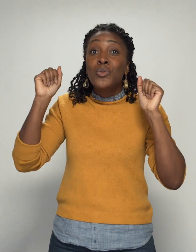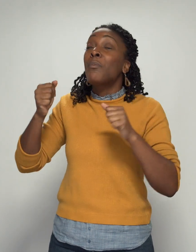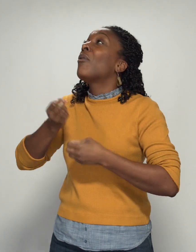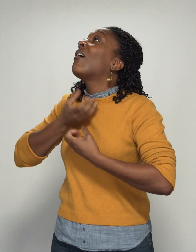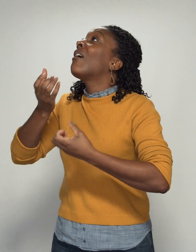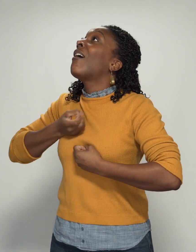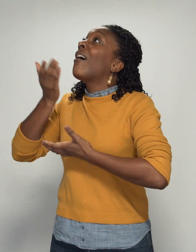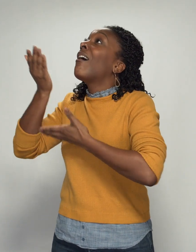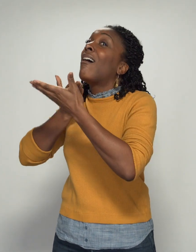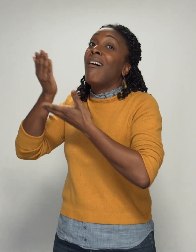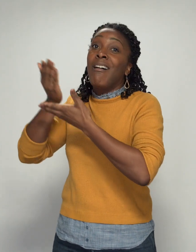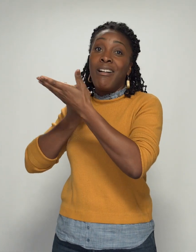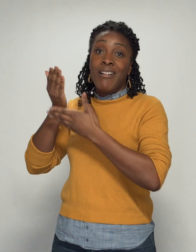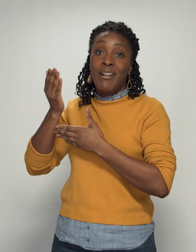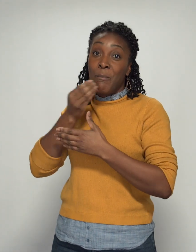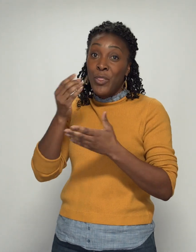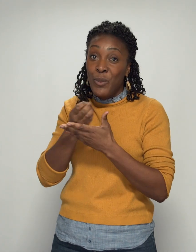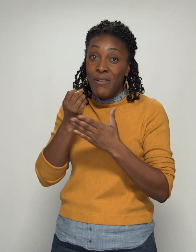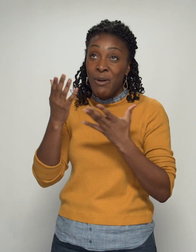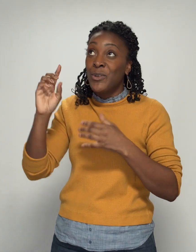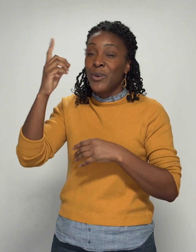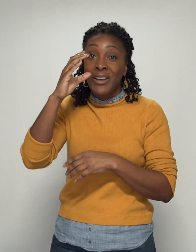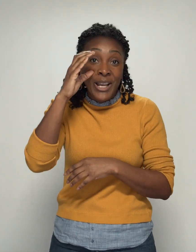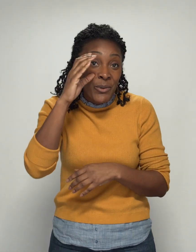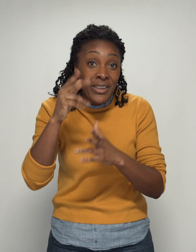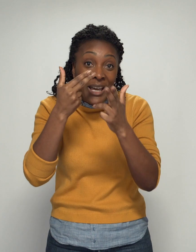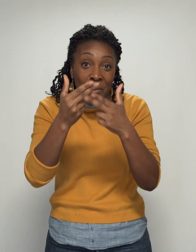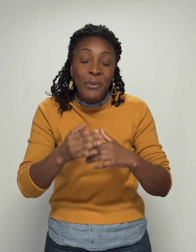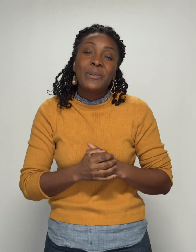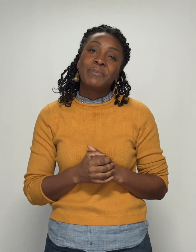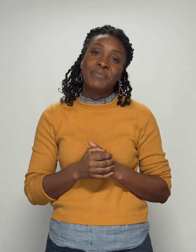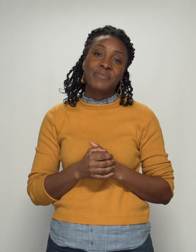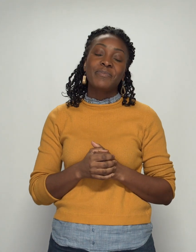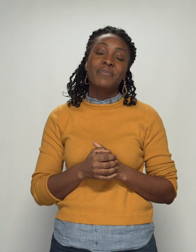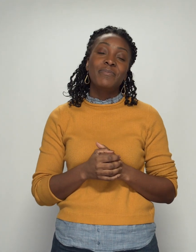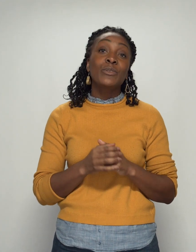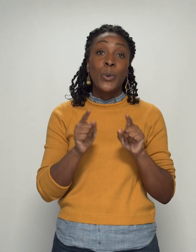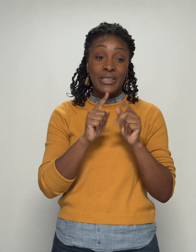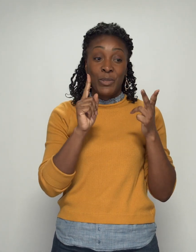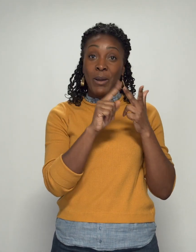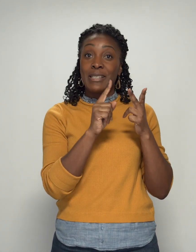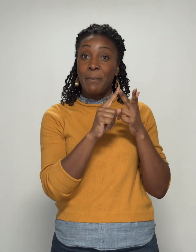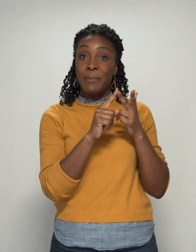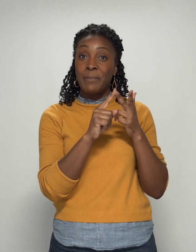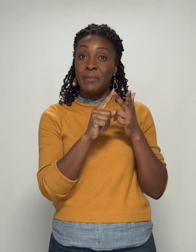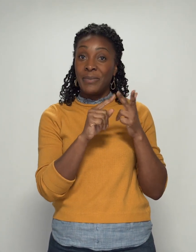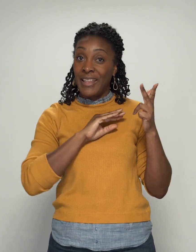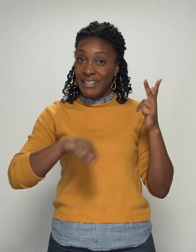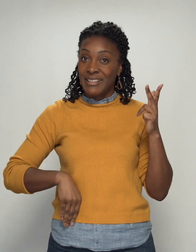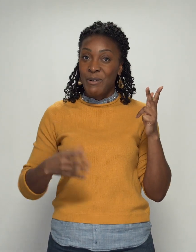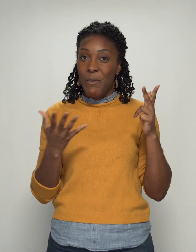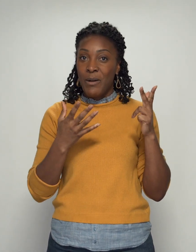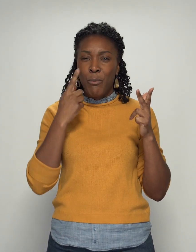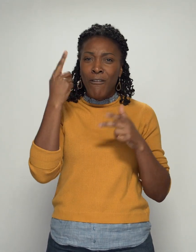peux t'adresser à Dieu et la bonne nouvelle, c'est que Dieu entend et répond à nos prières. Et enfin, le